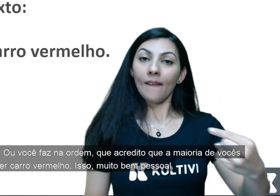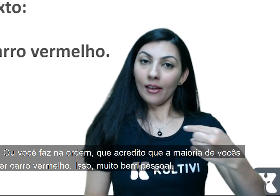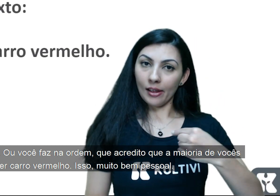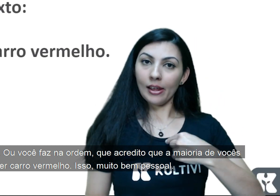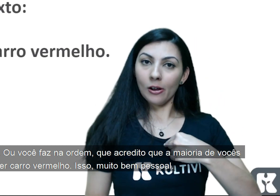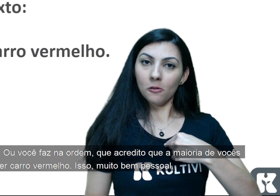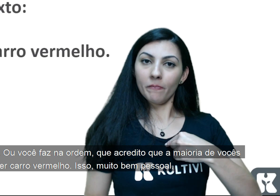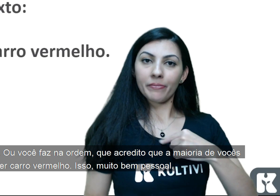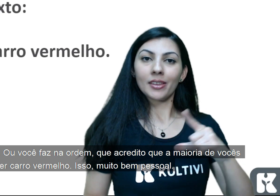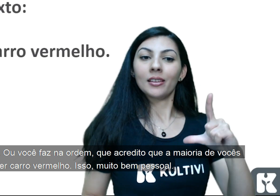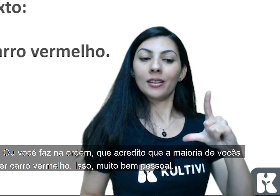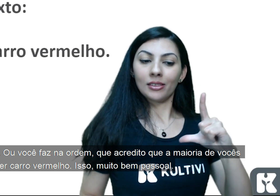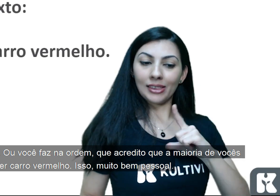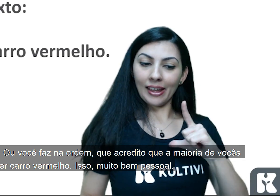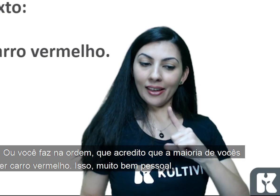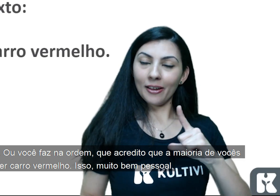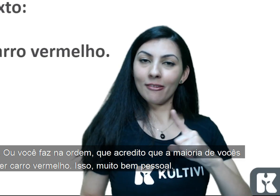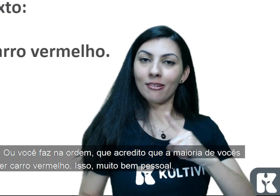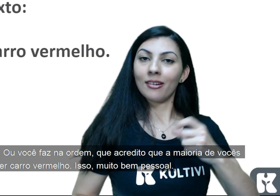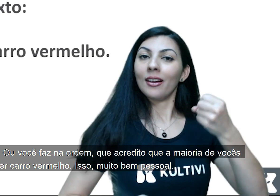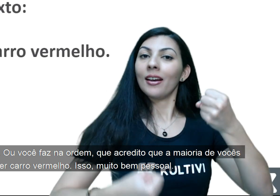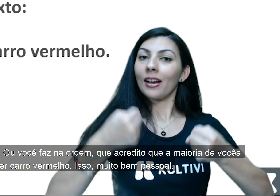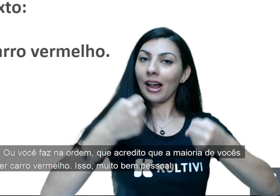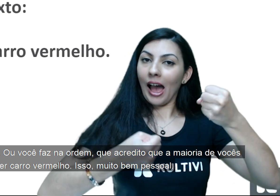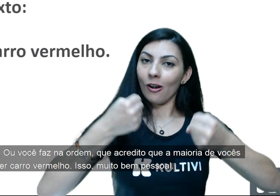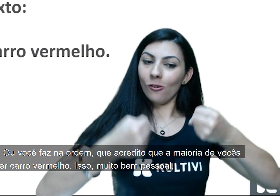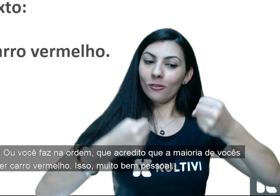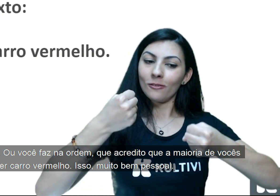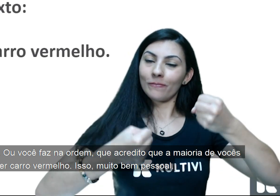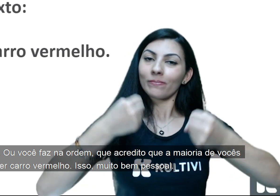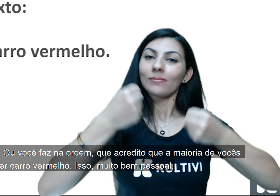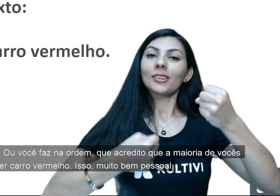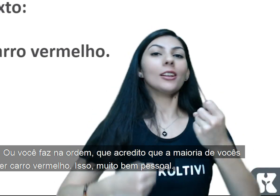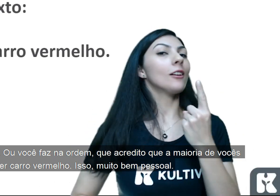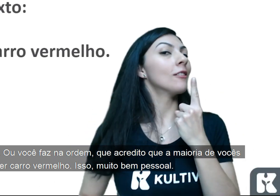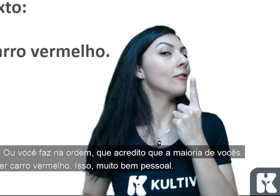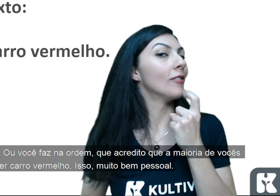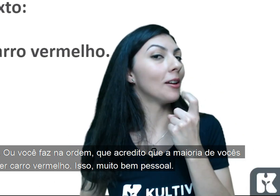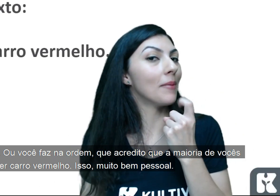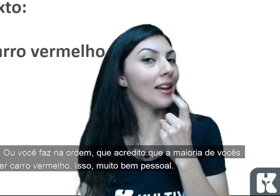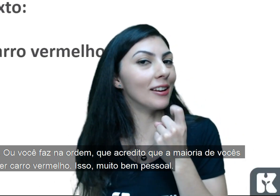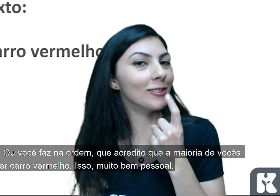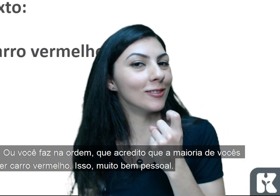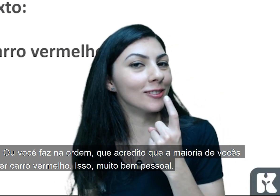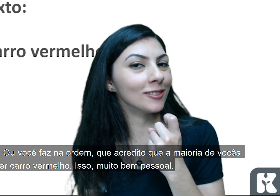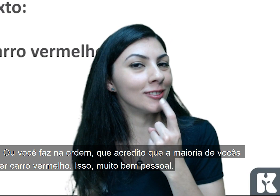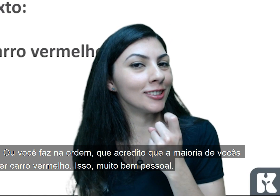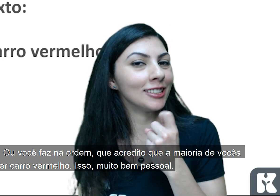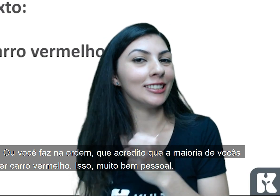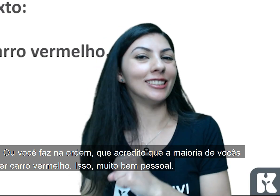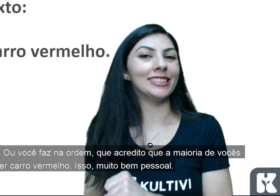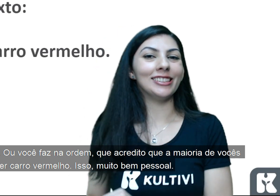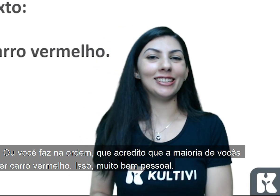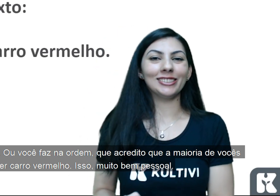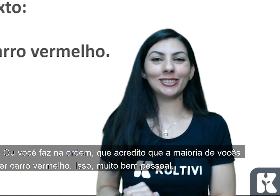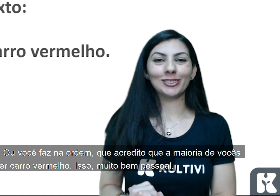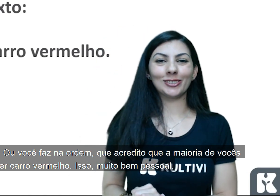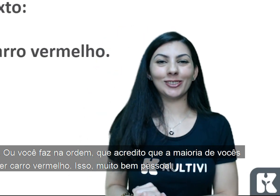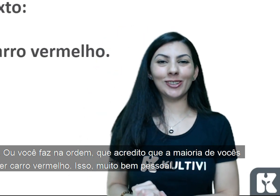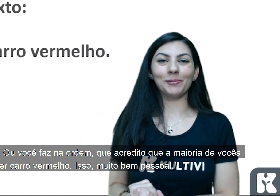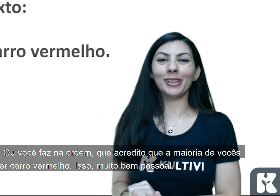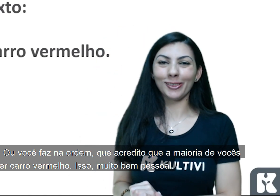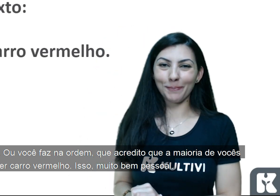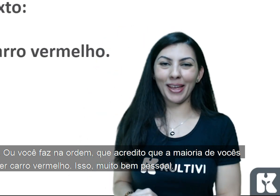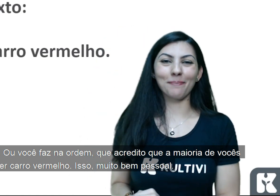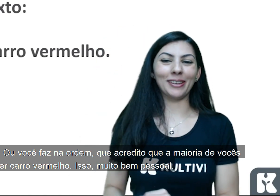Que é Eu Ter Carro Vermelho Isso